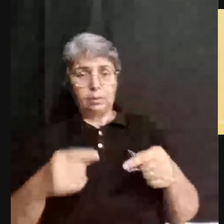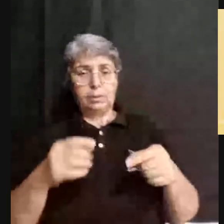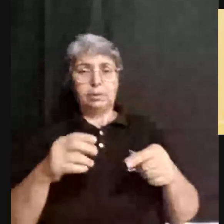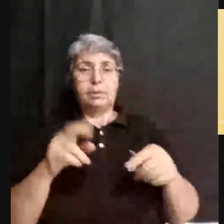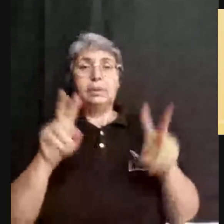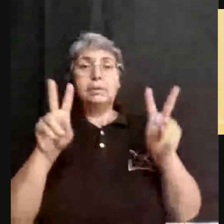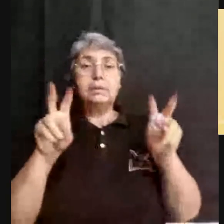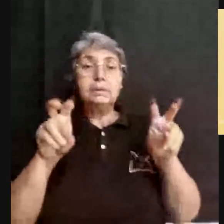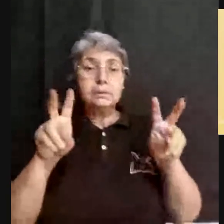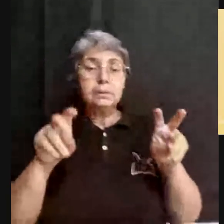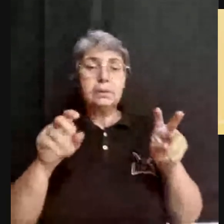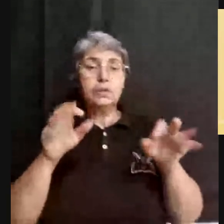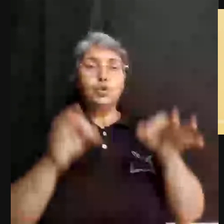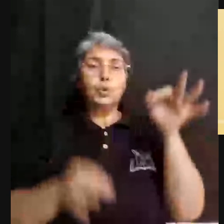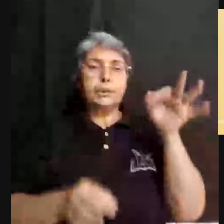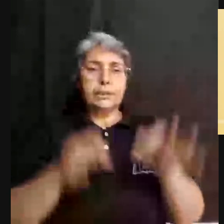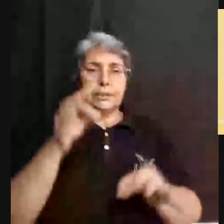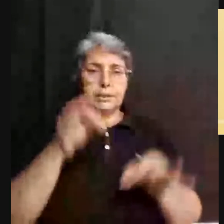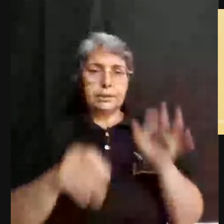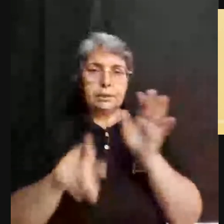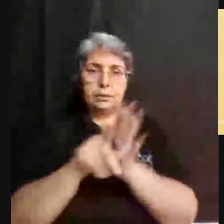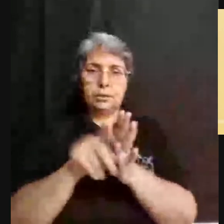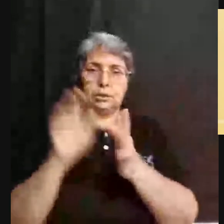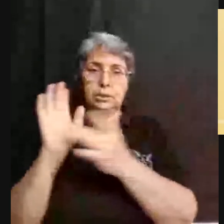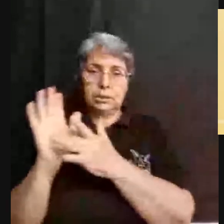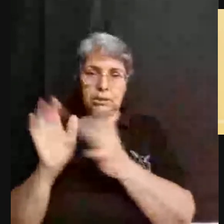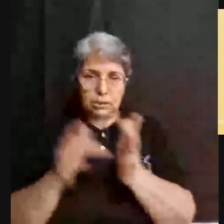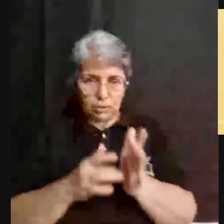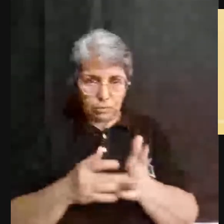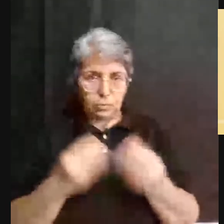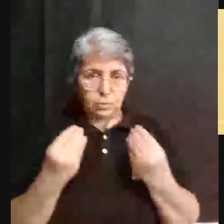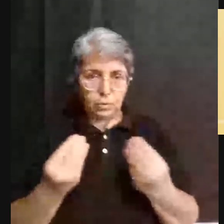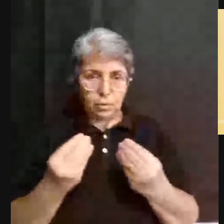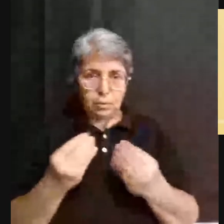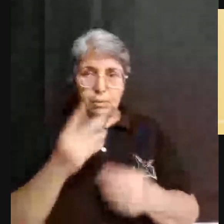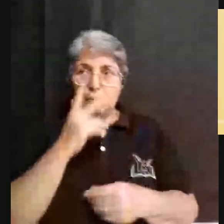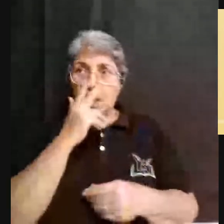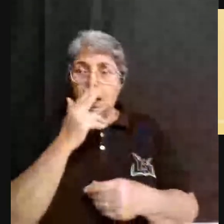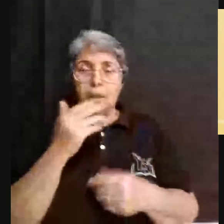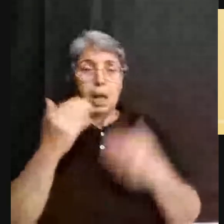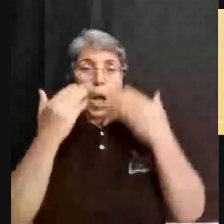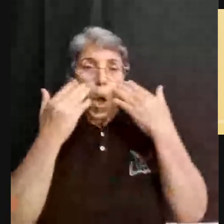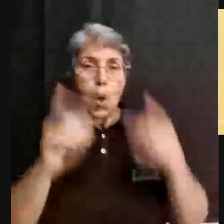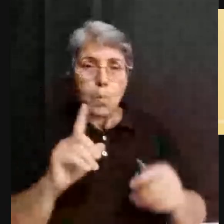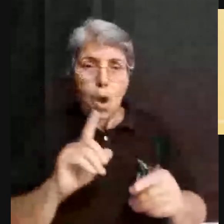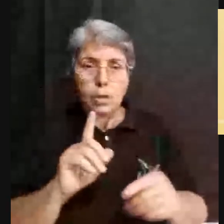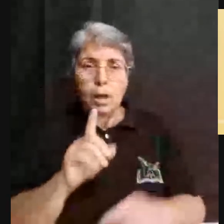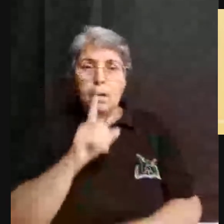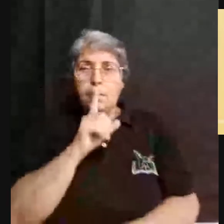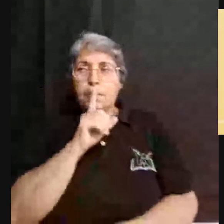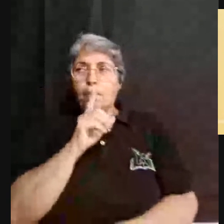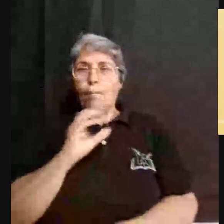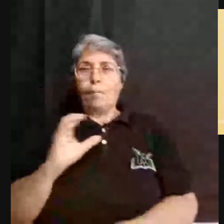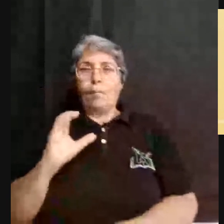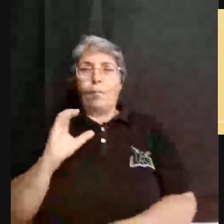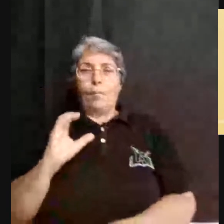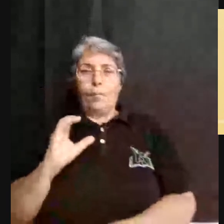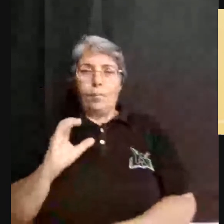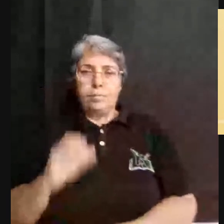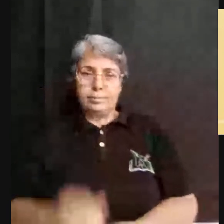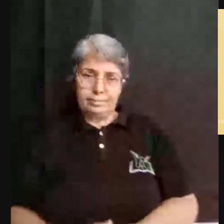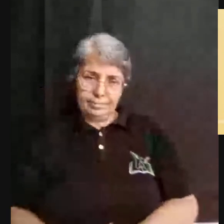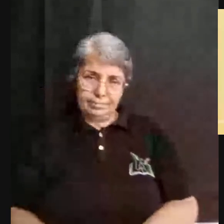deixou de ser aberto e passou a ser subterrâneo, escondido, após a Conferência Geral de